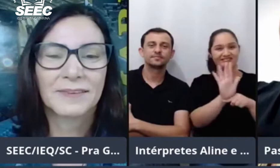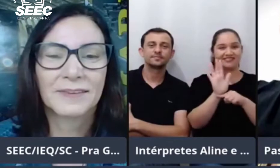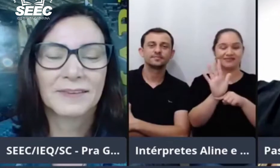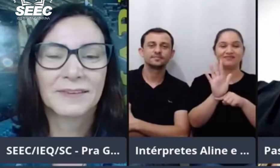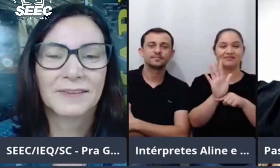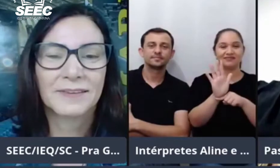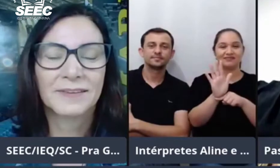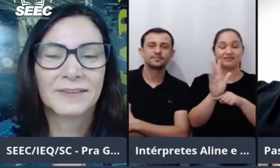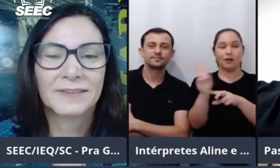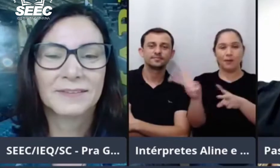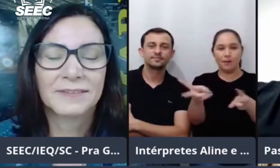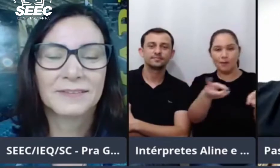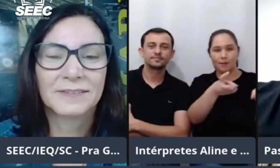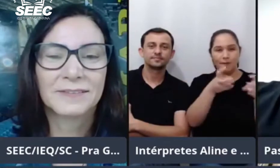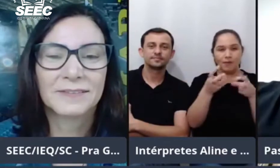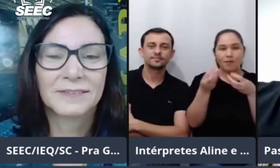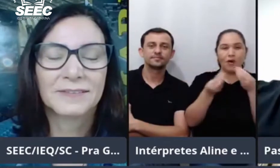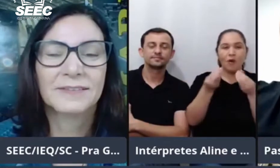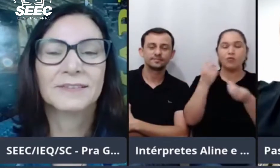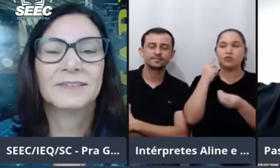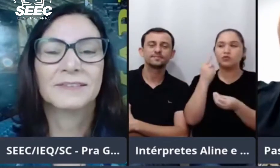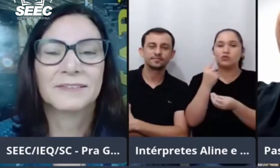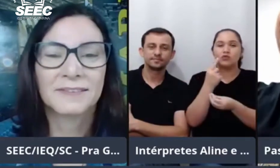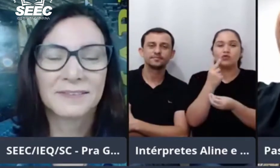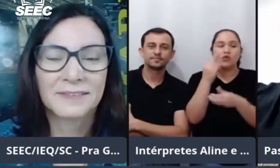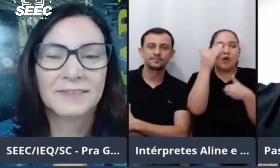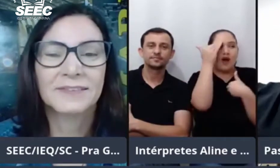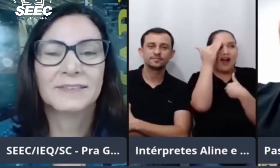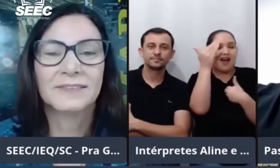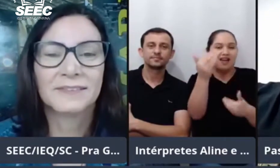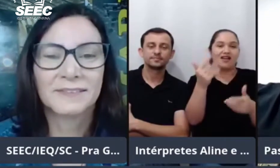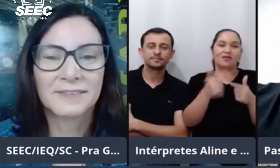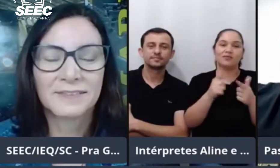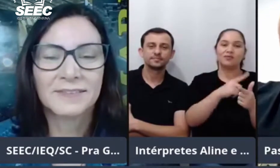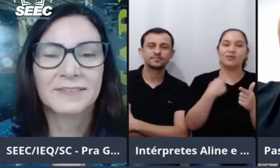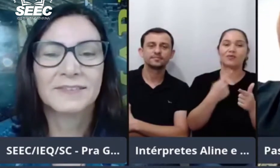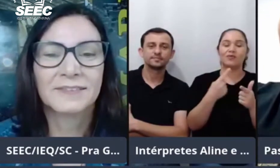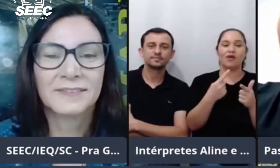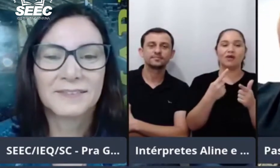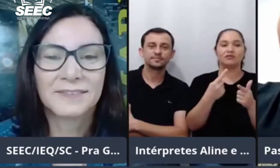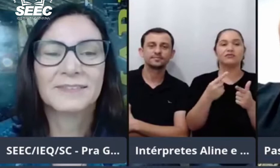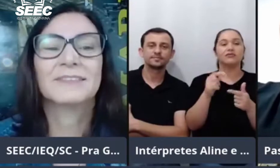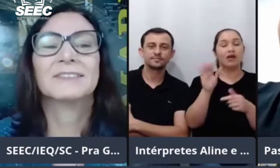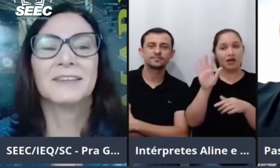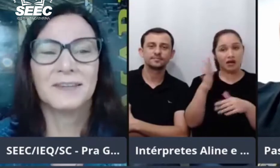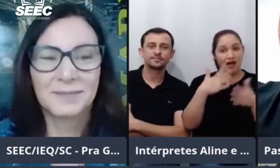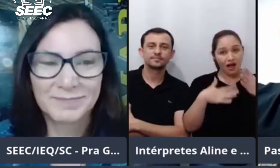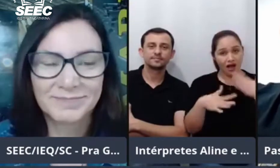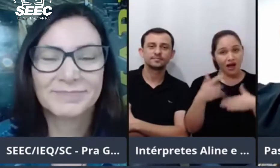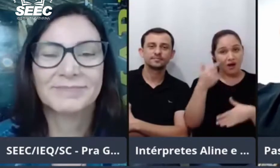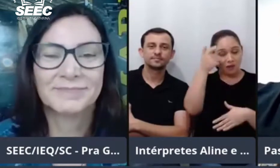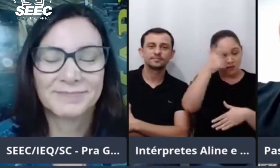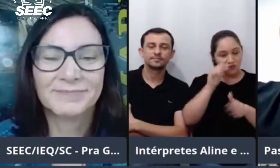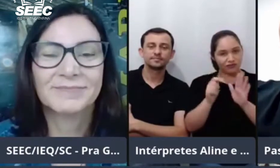a maneira que eles ficam gratos pela forma que nos apresentamos para ajudar, né, pastor? Isso